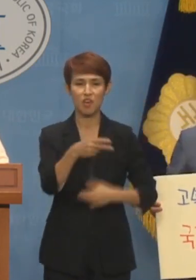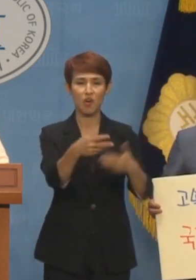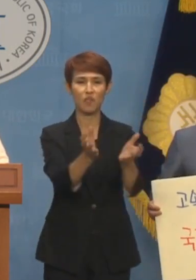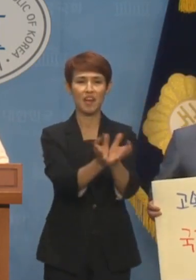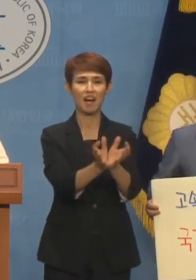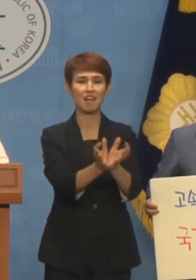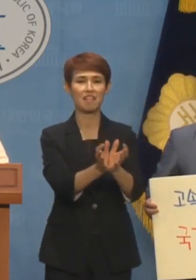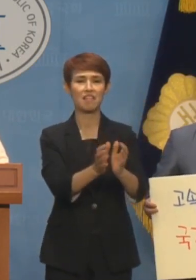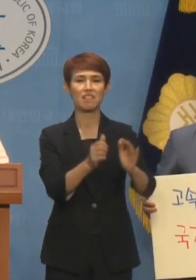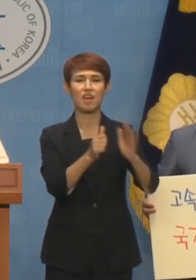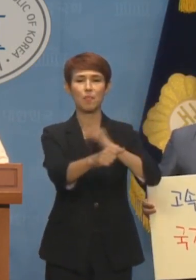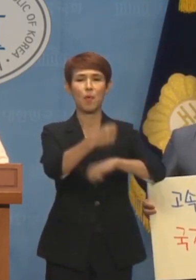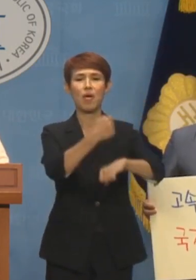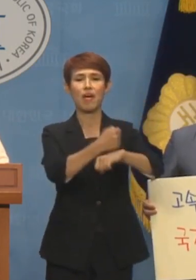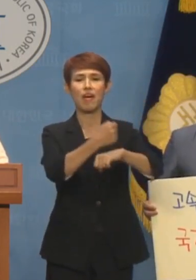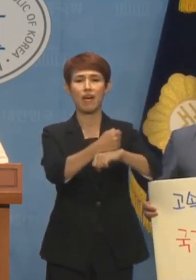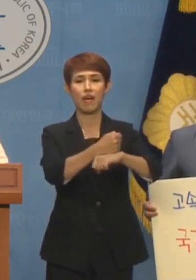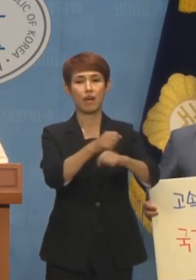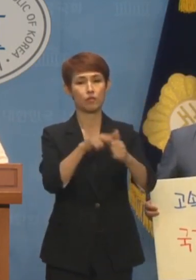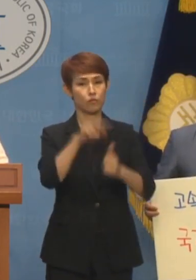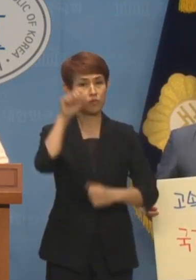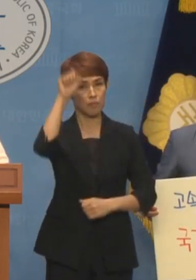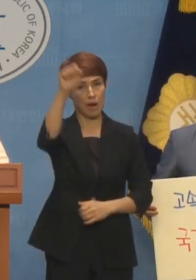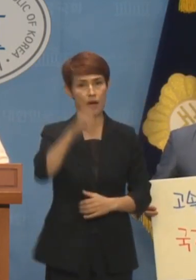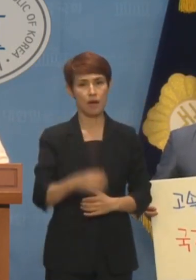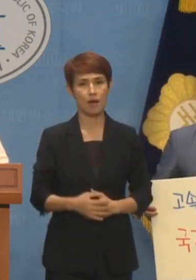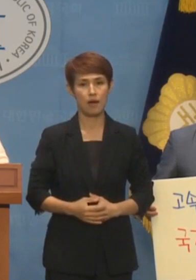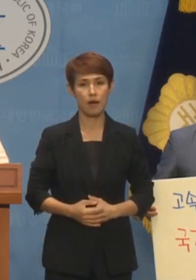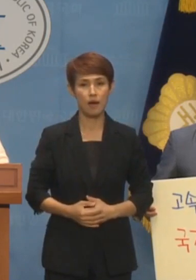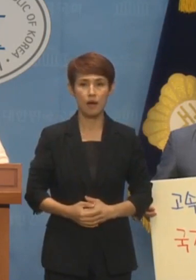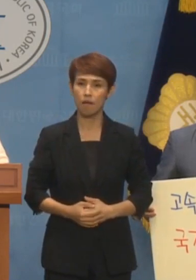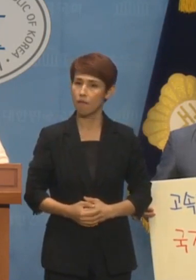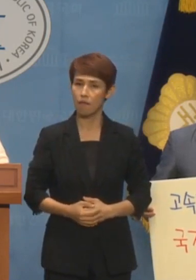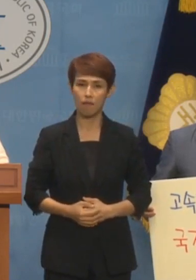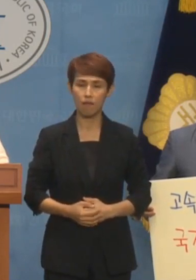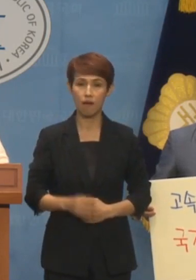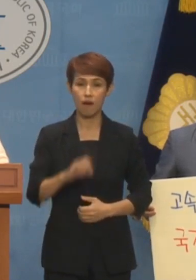당대표를 하겠다고 계십니다. 또 얼마나 그